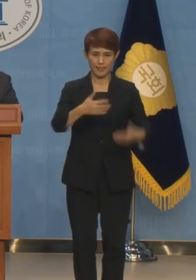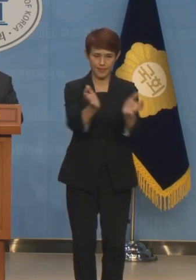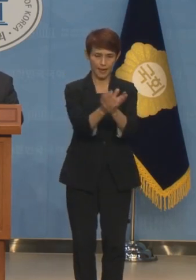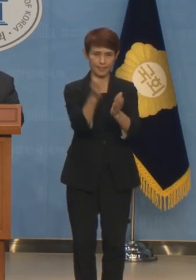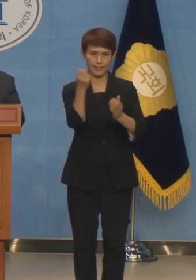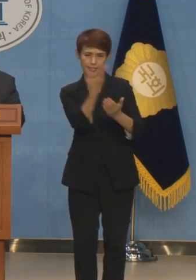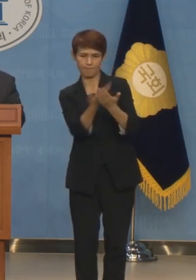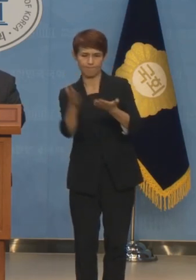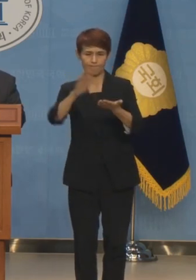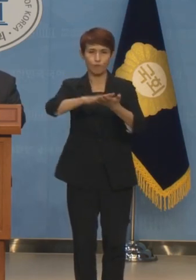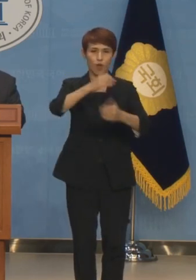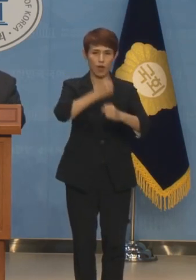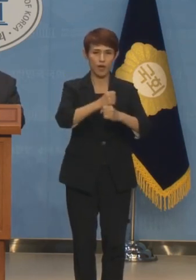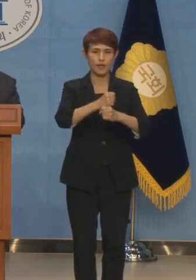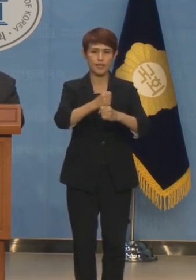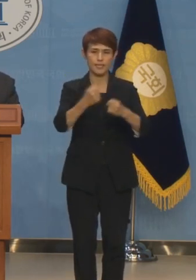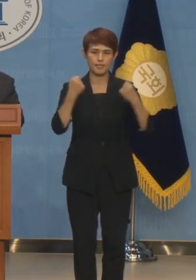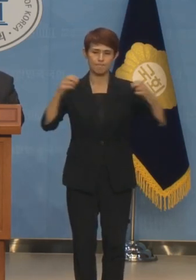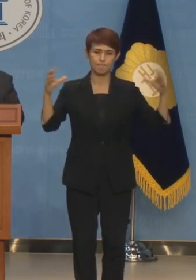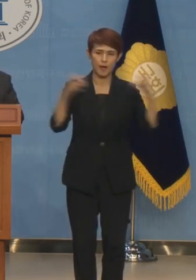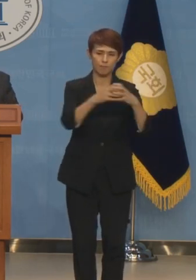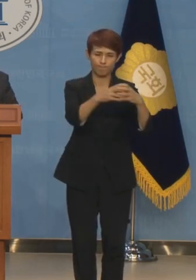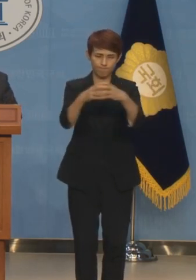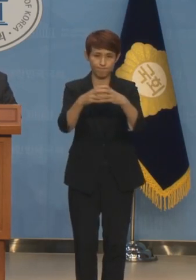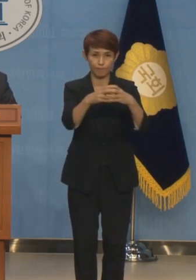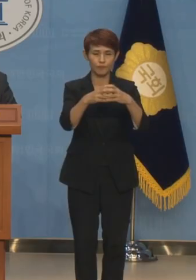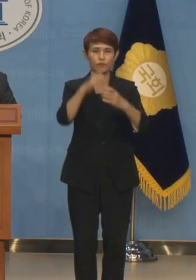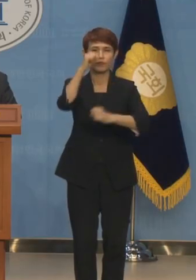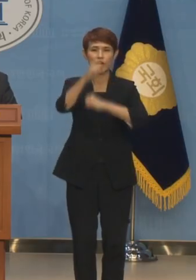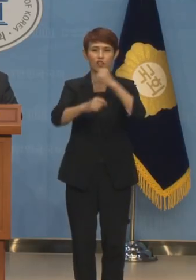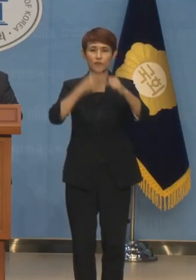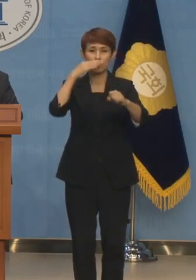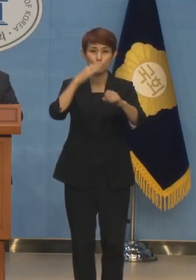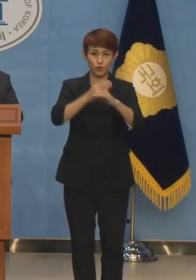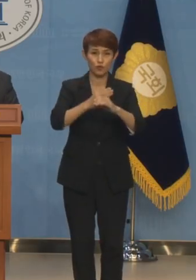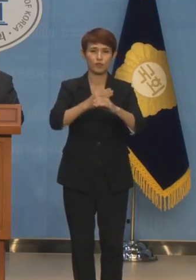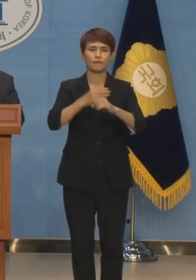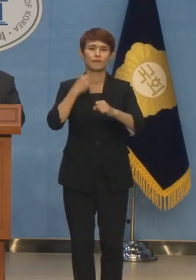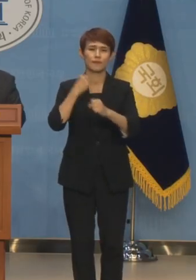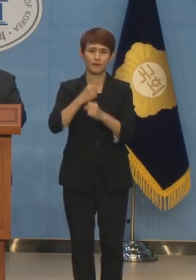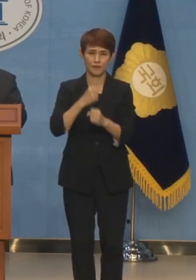재정비하고 당을 원팀으로 만들어 자유민주주의를 수호하고